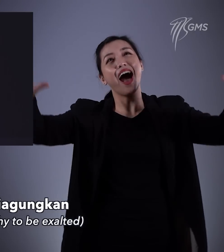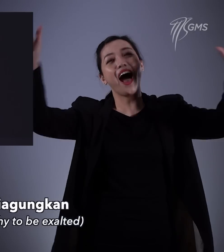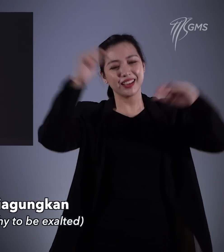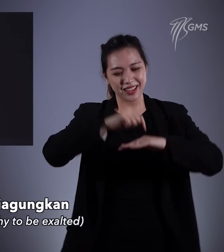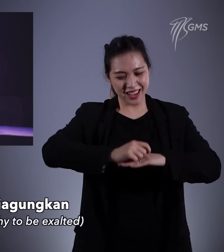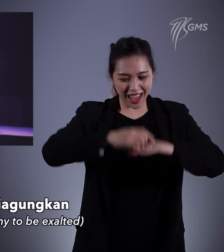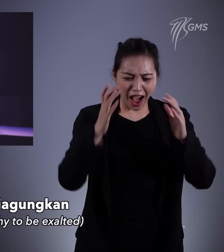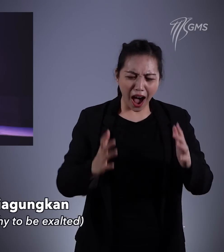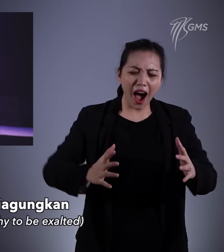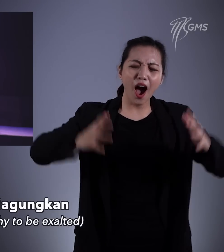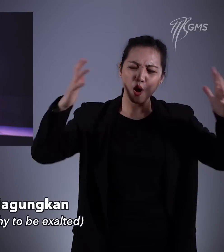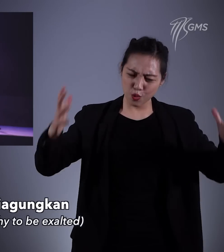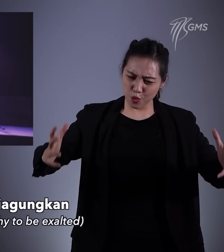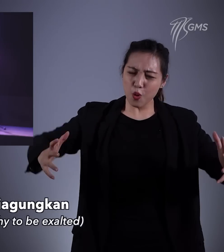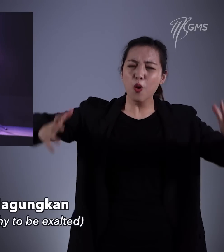layak